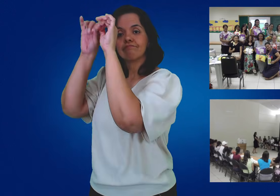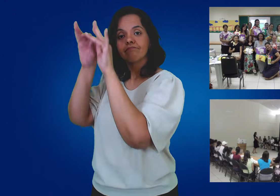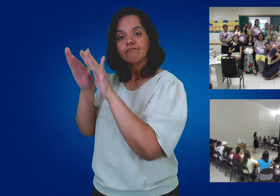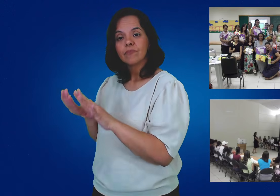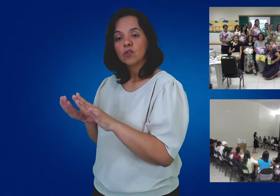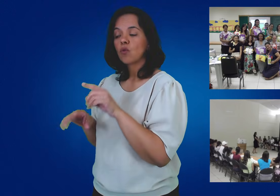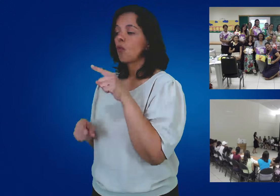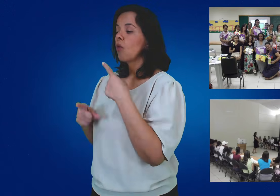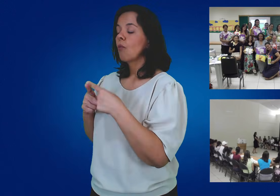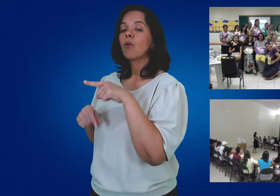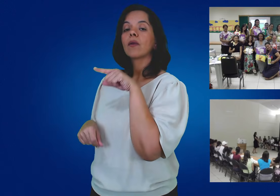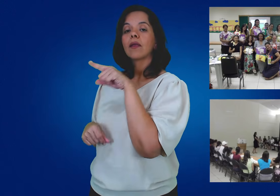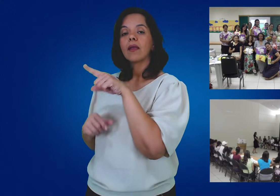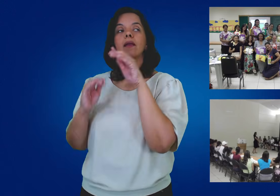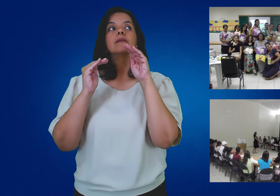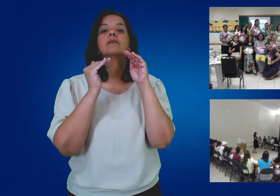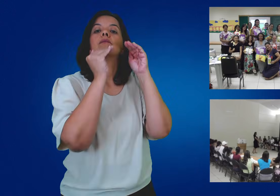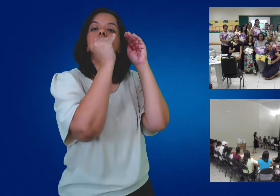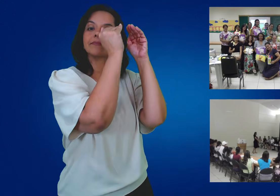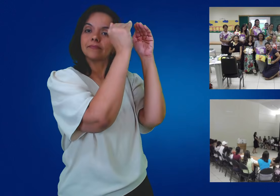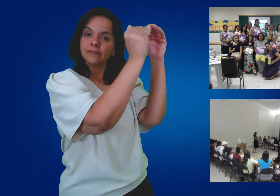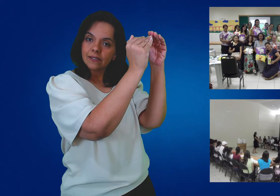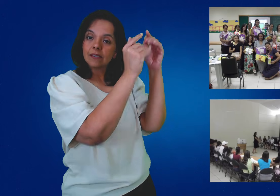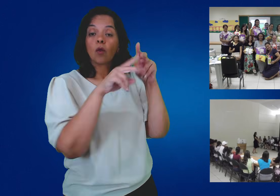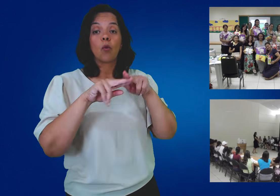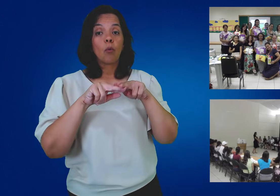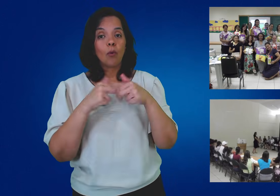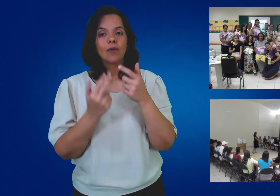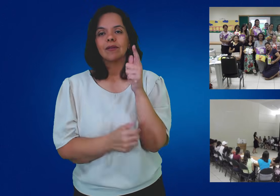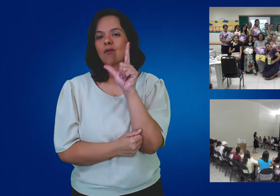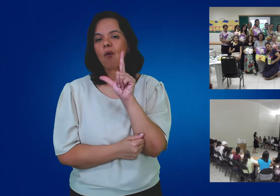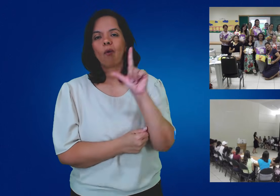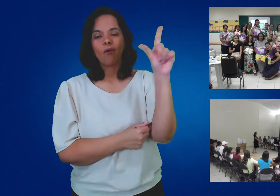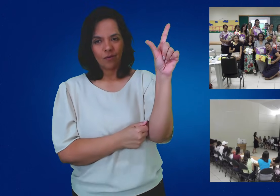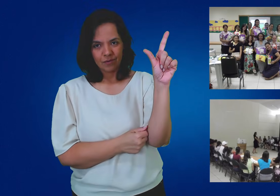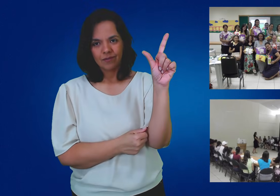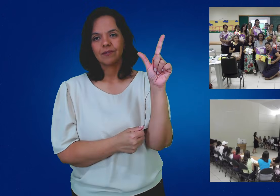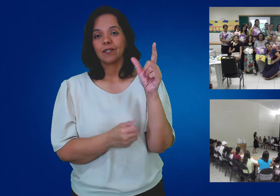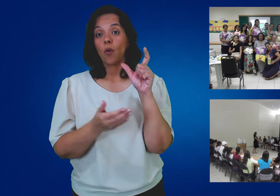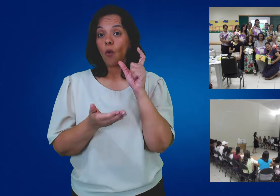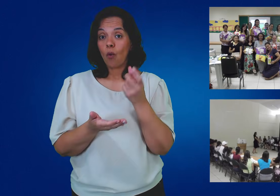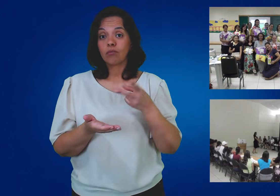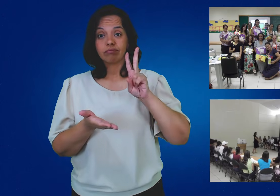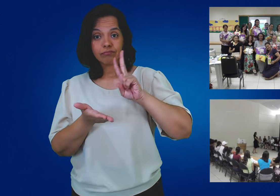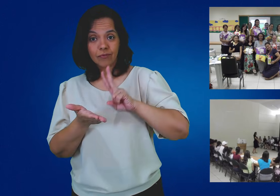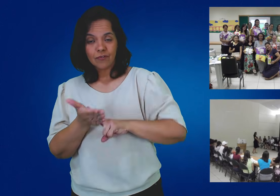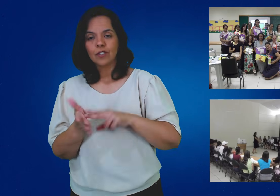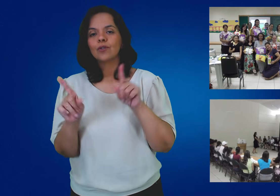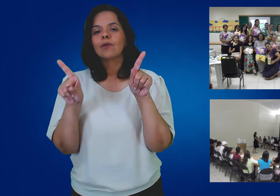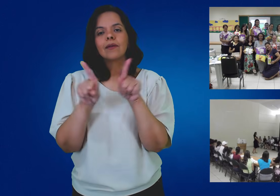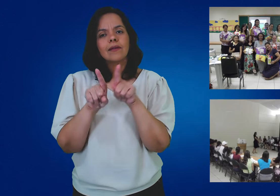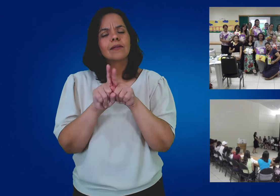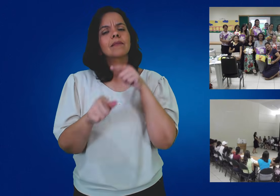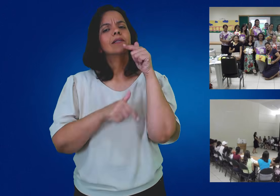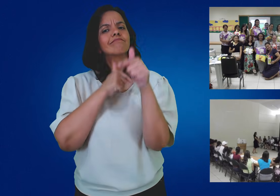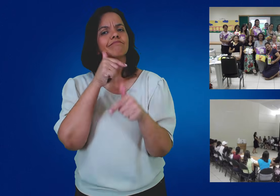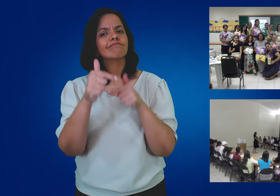Bem, o Ulisses Soares, ele foi abençoado porque ele obedeceu a Deus. Por isso ele conseguiu o documento